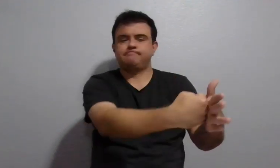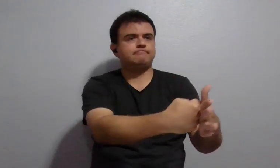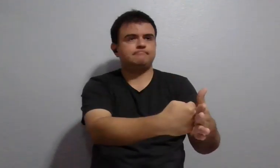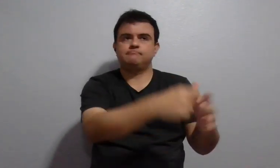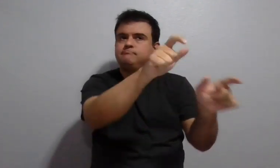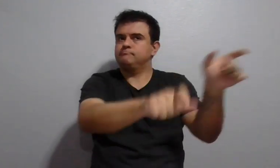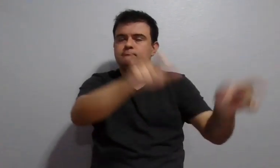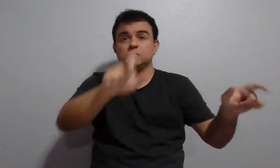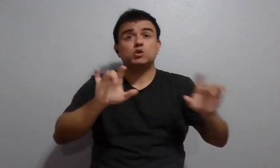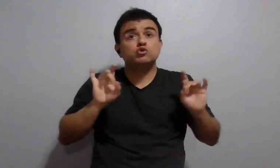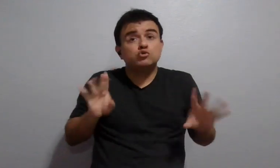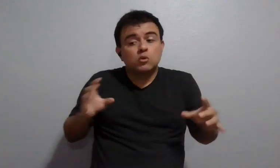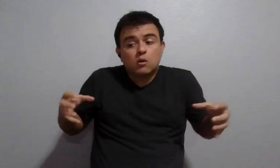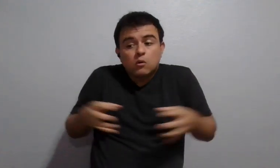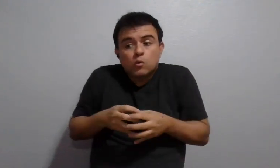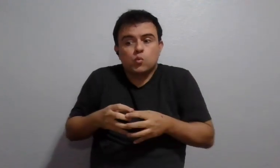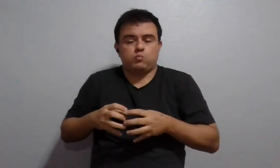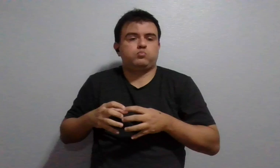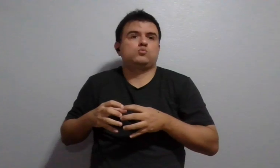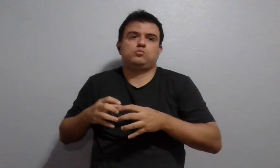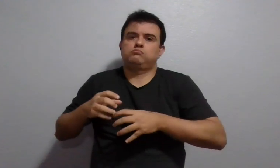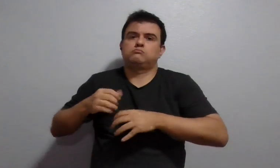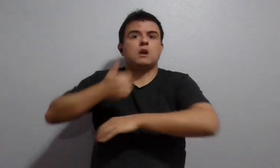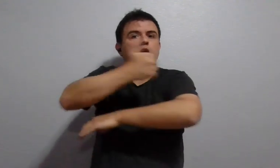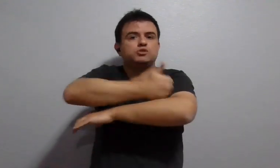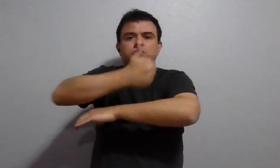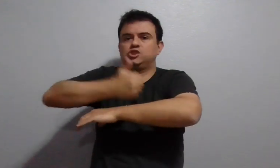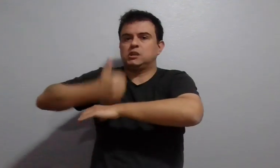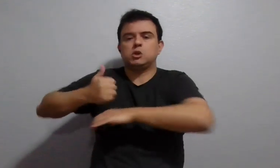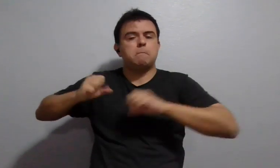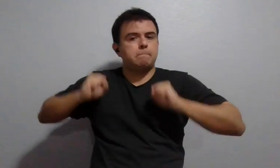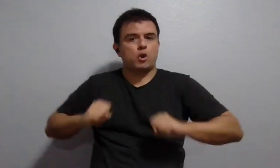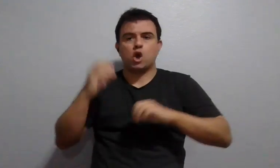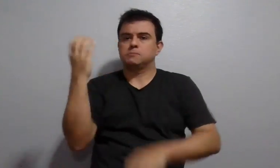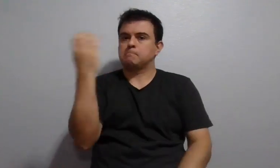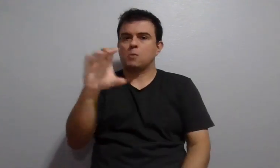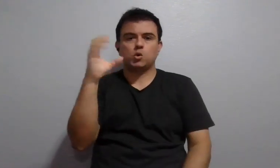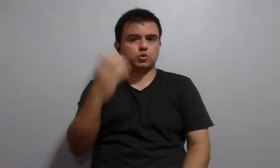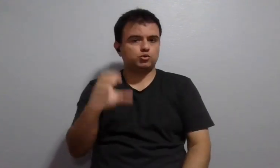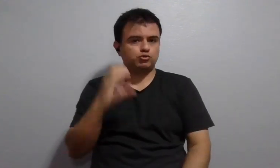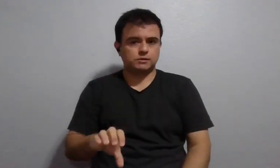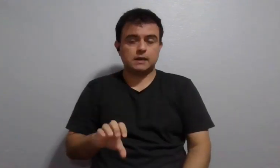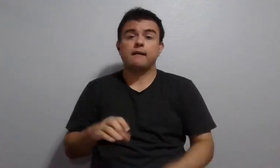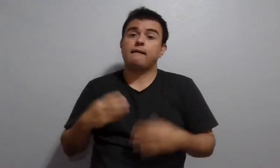os administradores podem postar. E aí passa por um filtro maior.